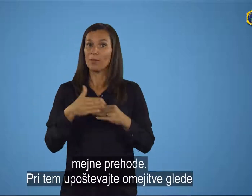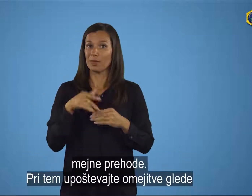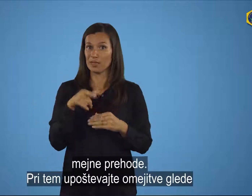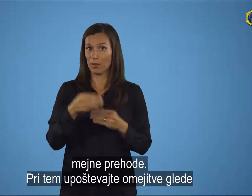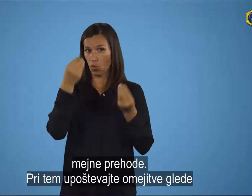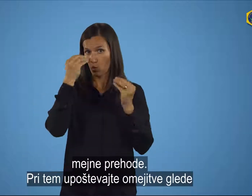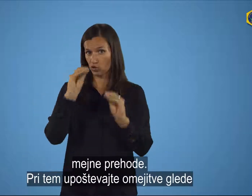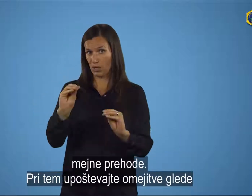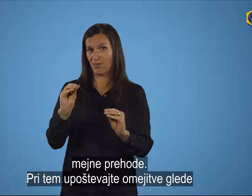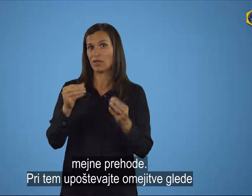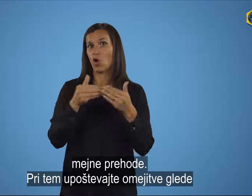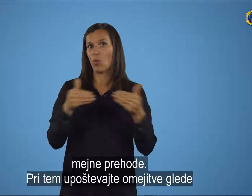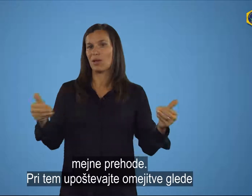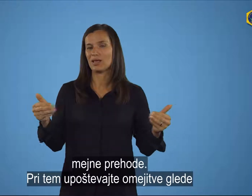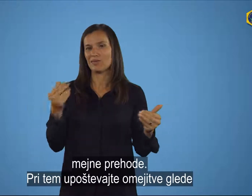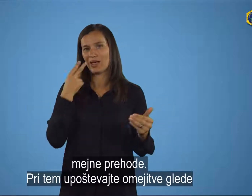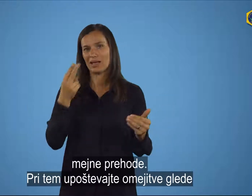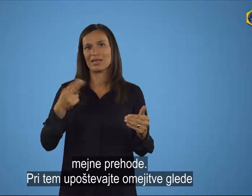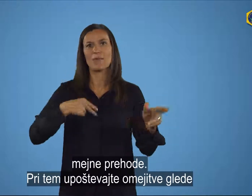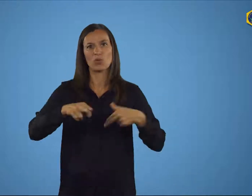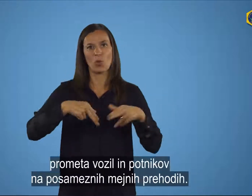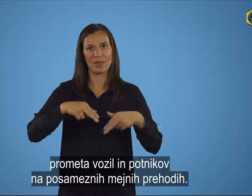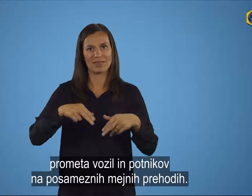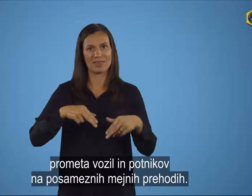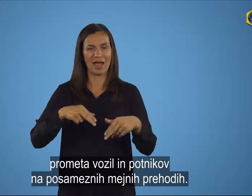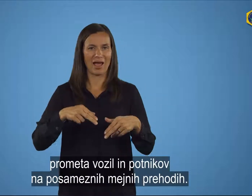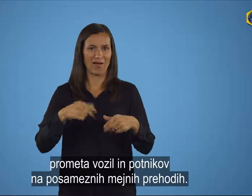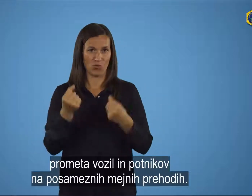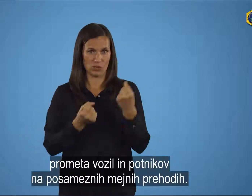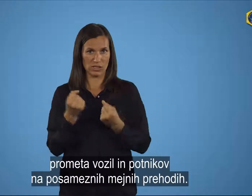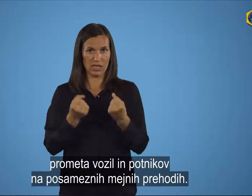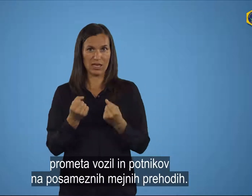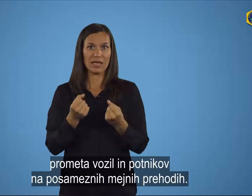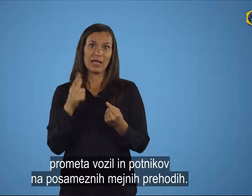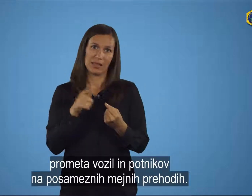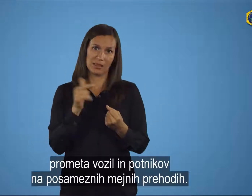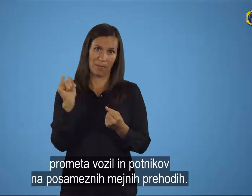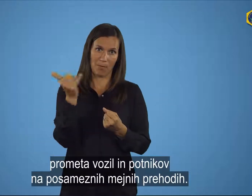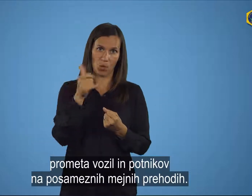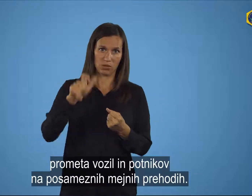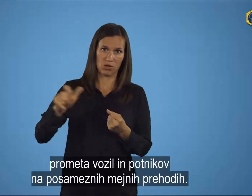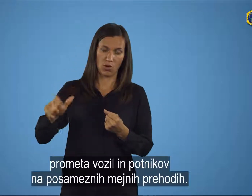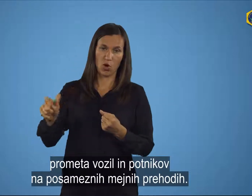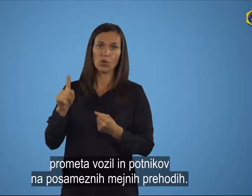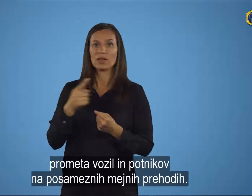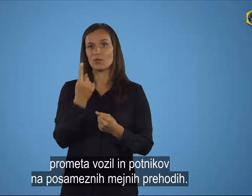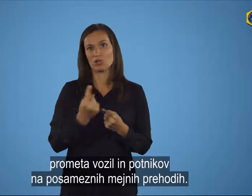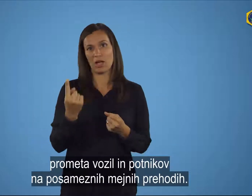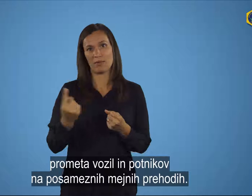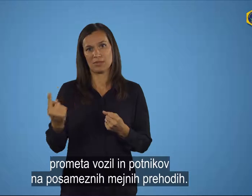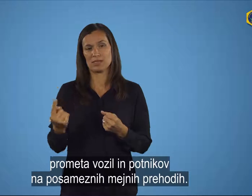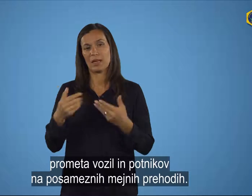Pri tem upoštevajte omejitve glede prometa vozil in potnikov na posameznih mejnih prehodih.